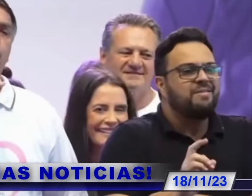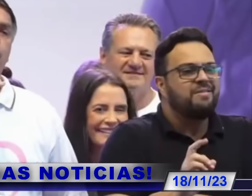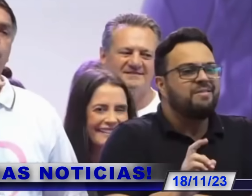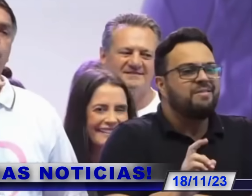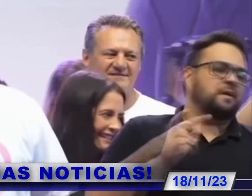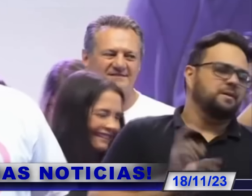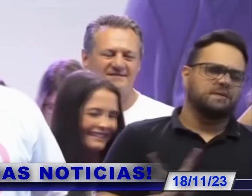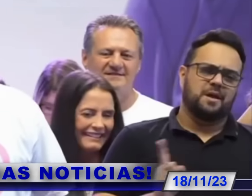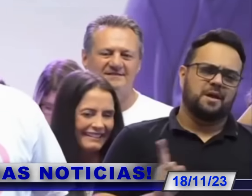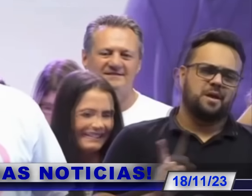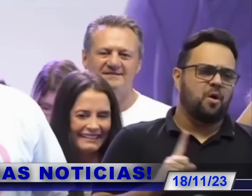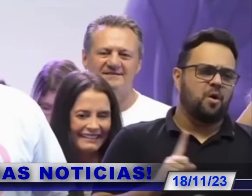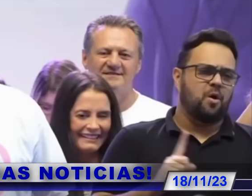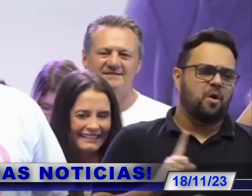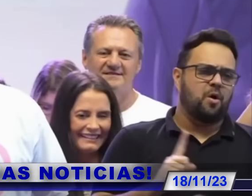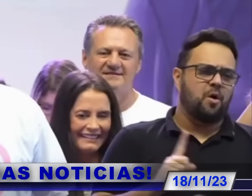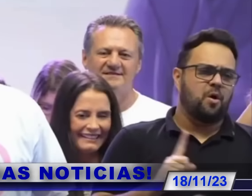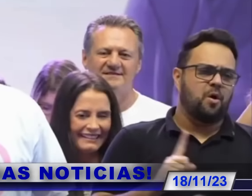futuro pessoal de cada um.